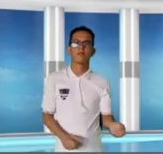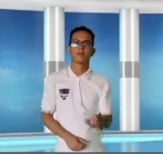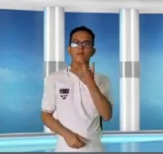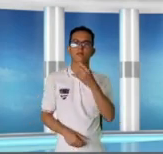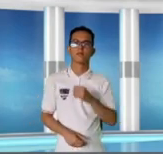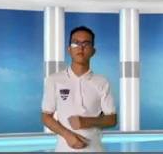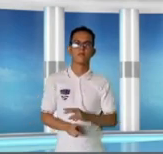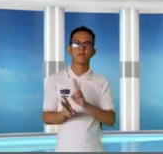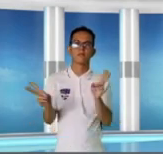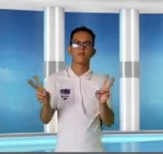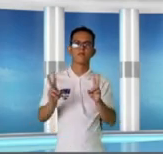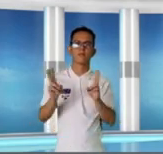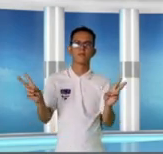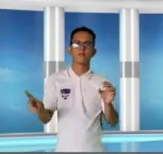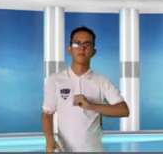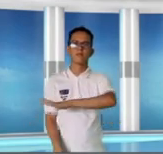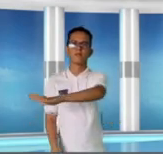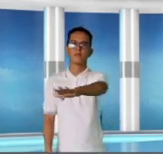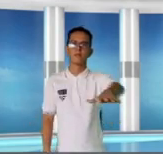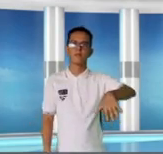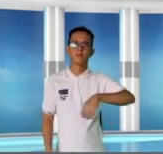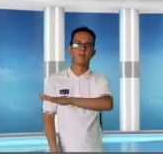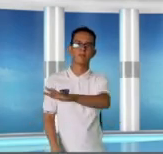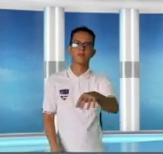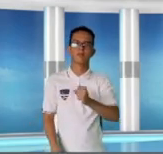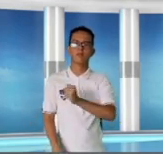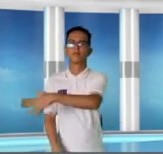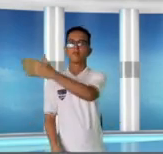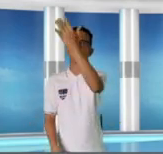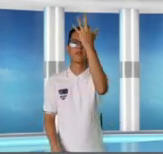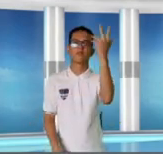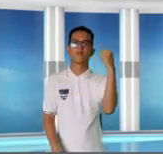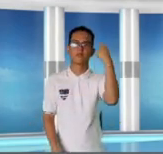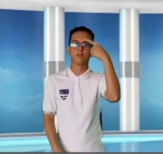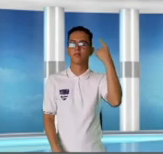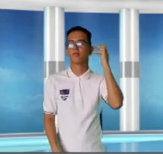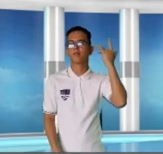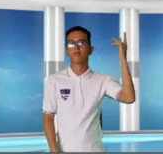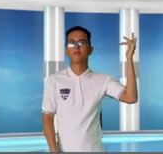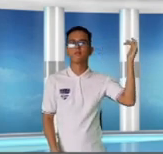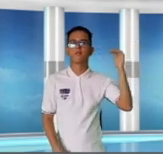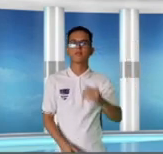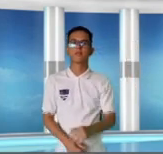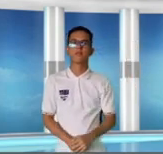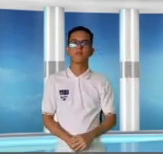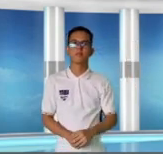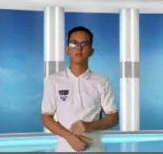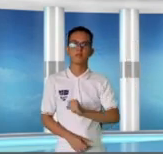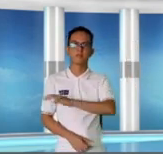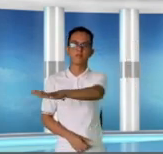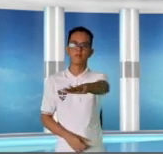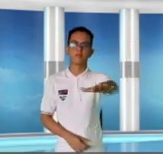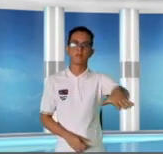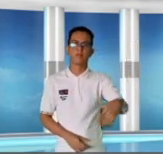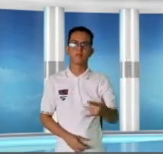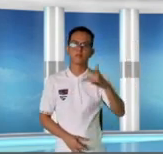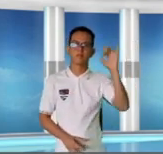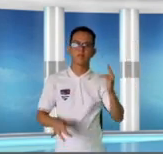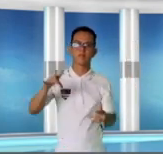apacibles lagos, cielos de púrpura y de oro. En tus campos onduran doradas espigas, en tus talleres vibran